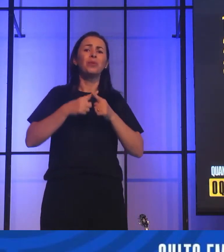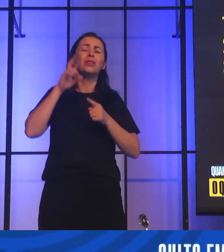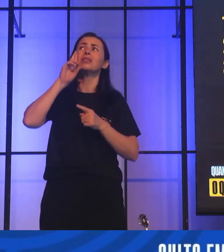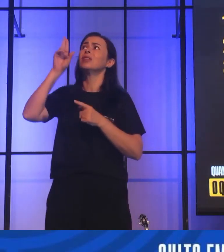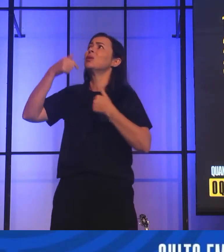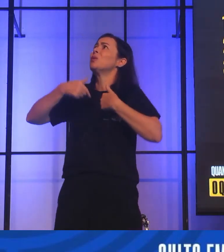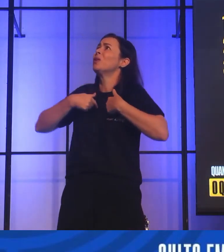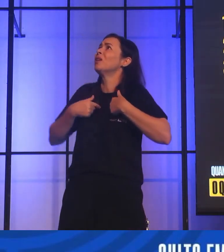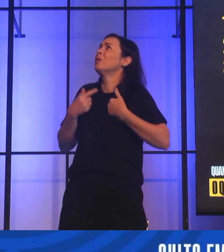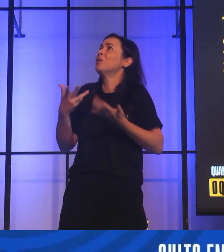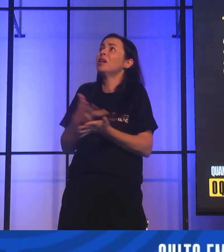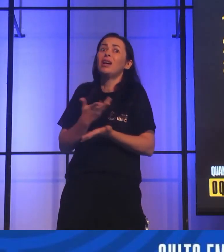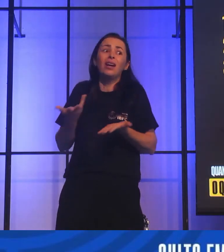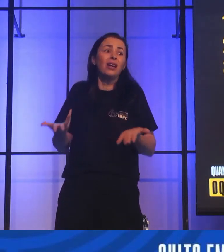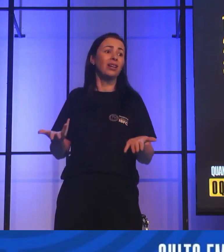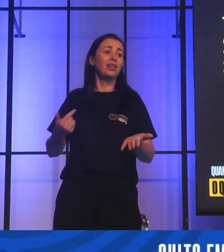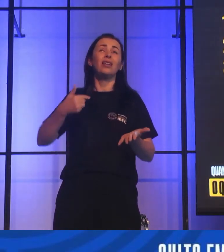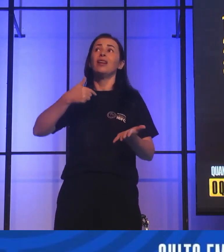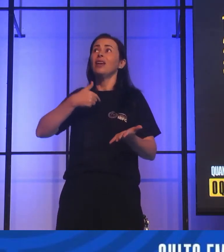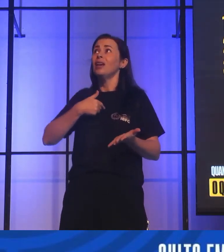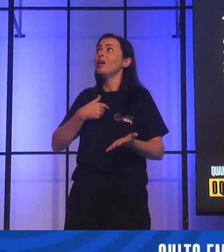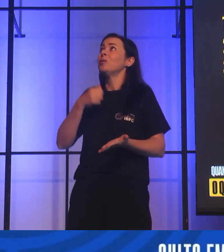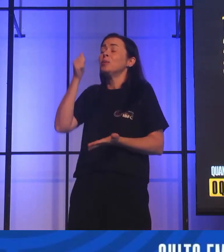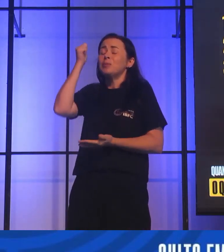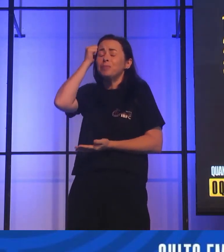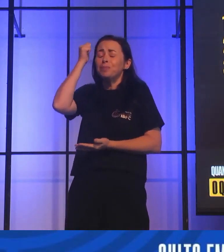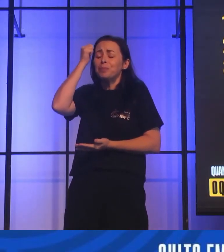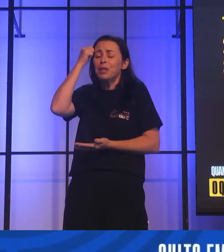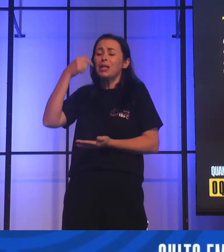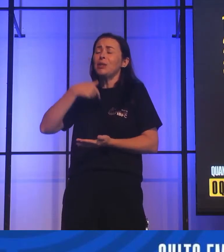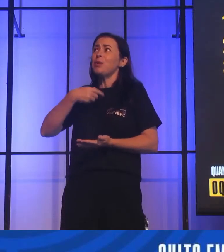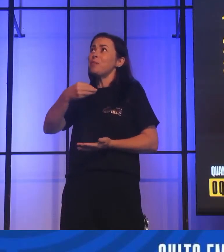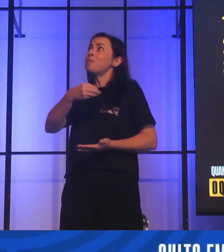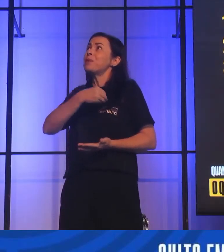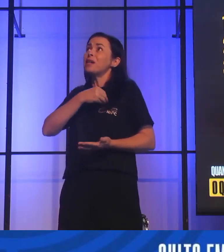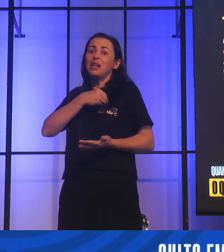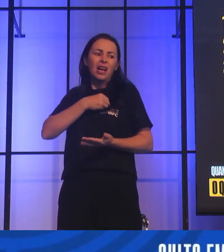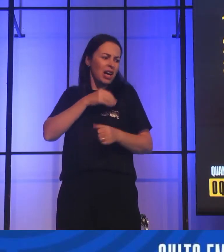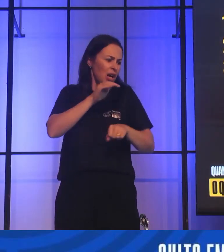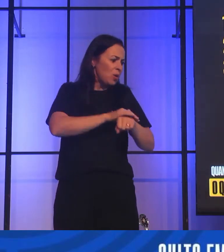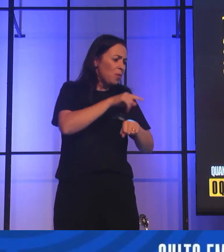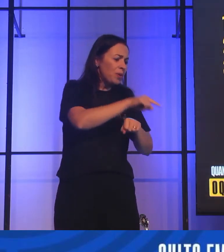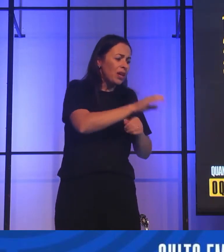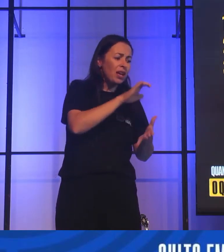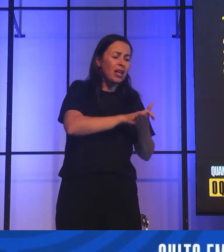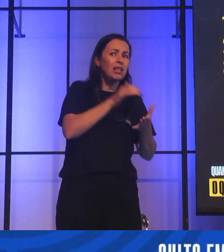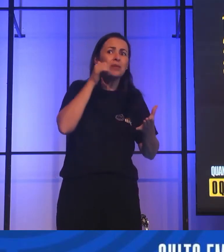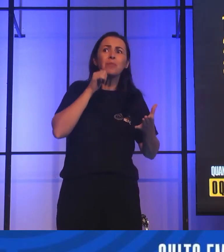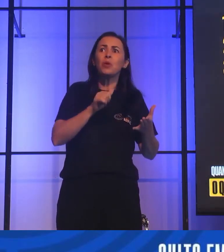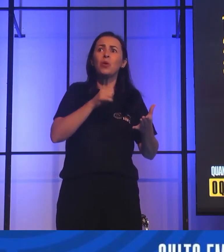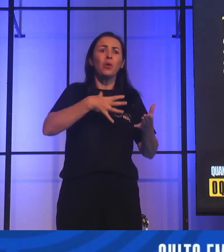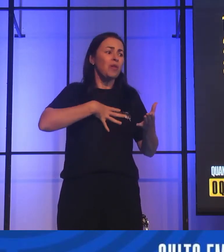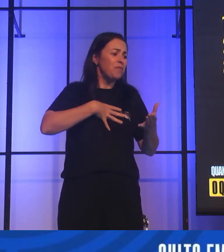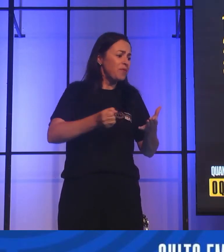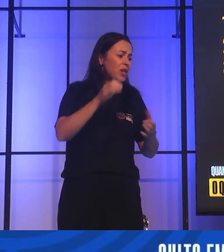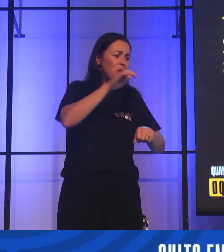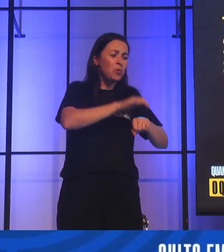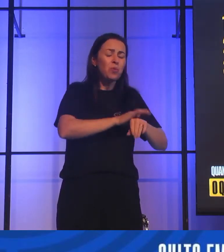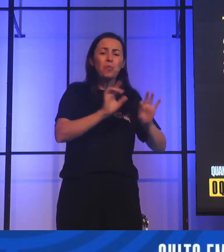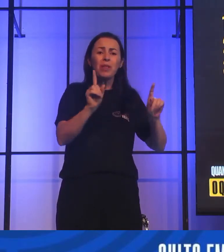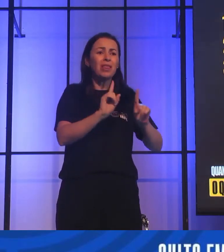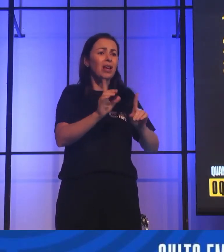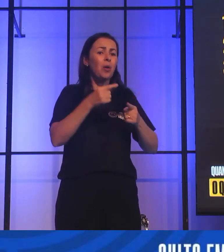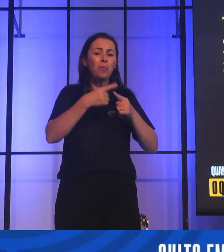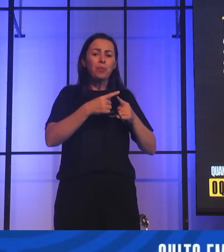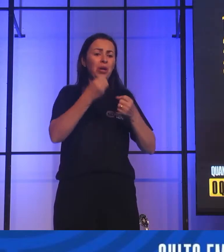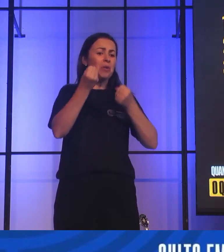me arrependo. Eu pequei. Não é culpa da minha esposa, não é culpa do meu esposo, dos meus filhos, não é culpa desse cara, não é culpa